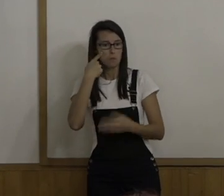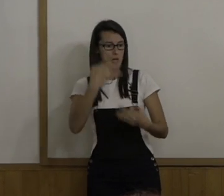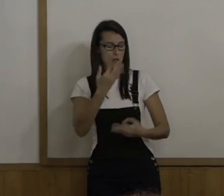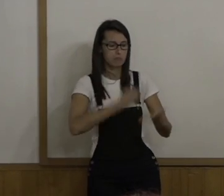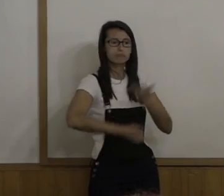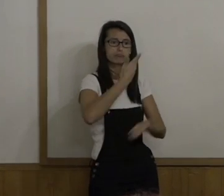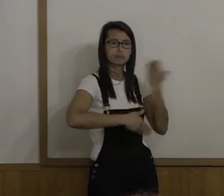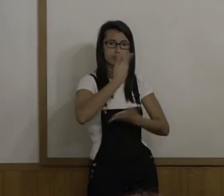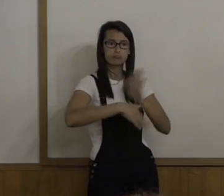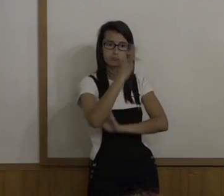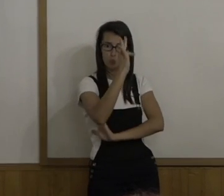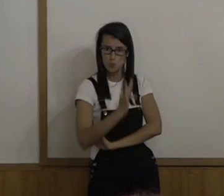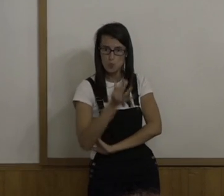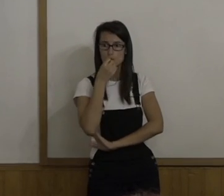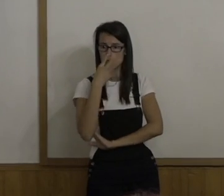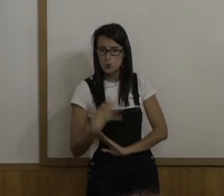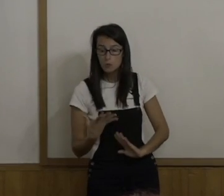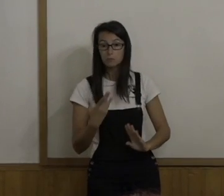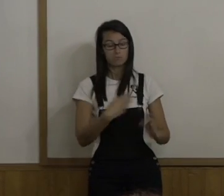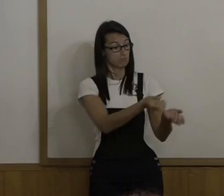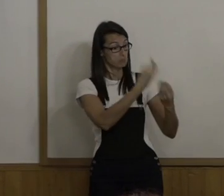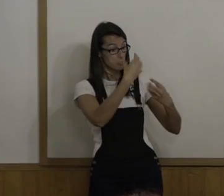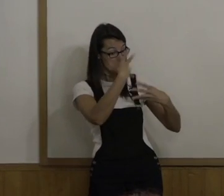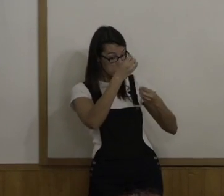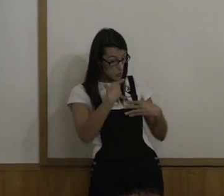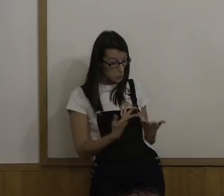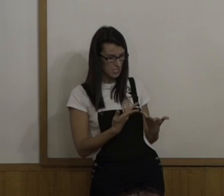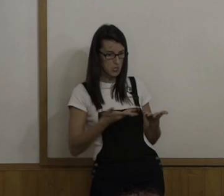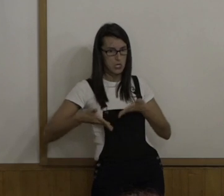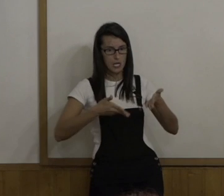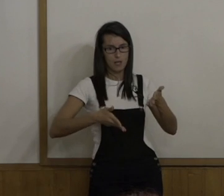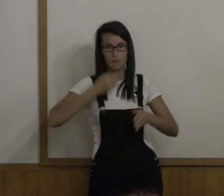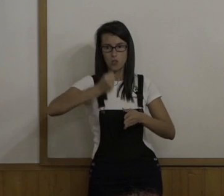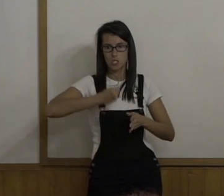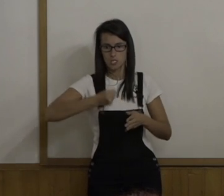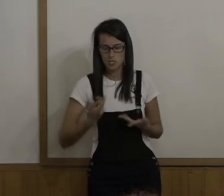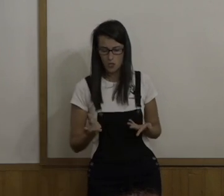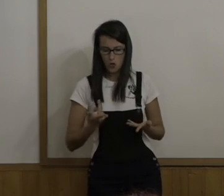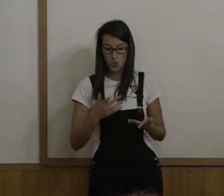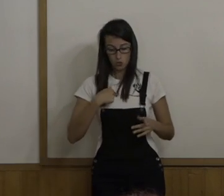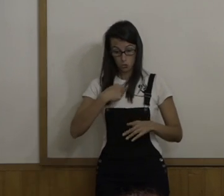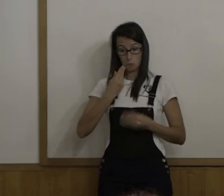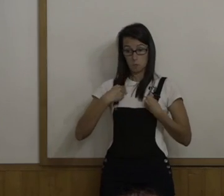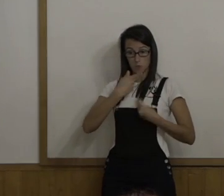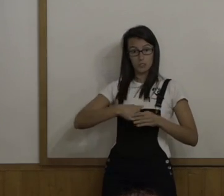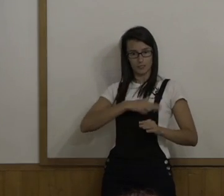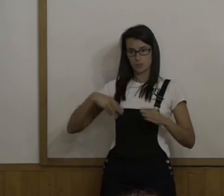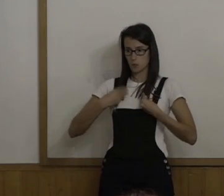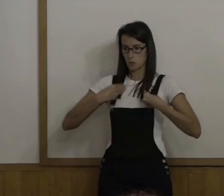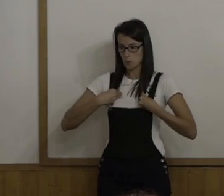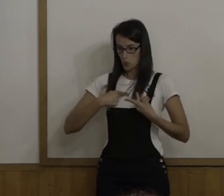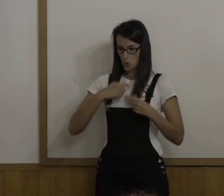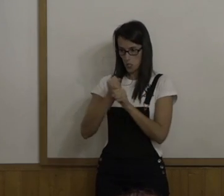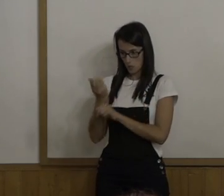cuando me contaron que iban a hacer un Camino de Santiago, yo soy de Santiago, vivo allí, trabajo allí, y pues no me lo quería